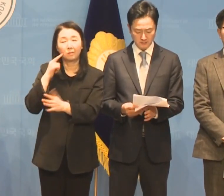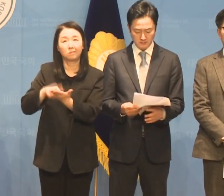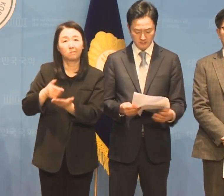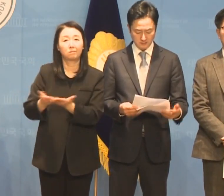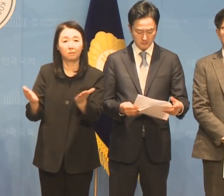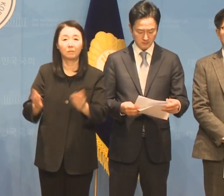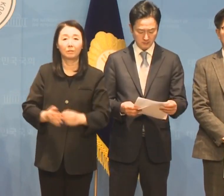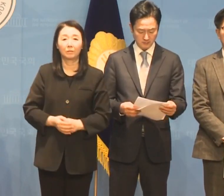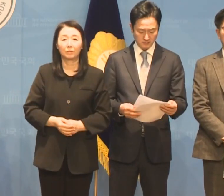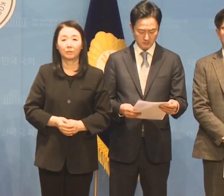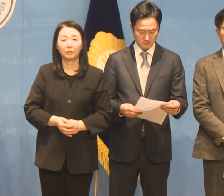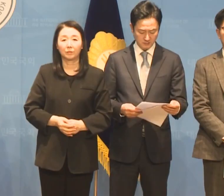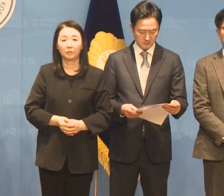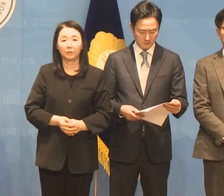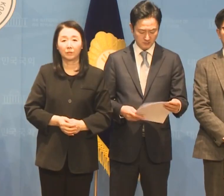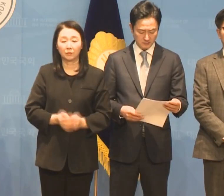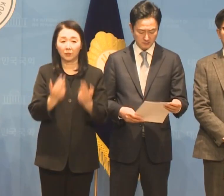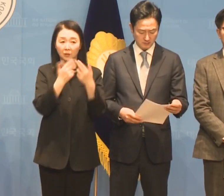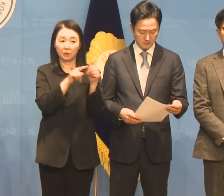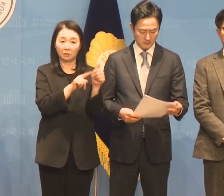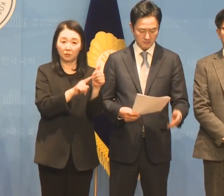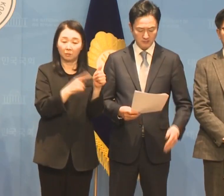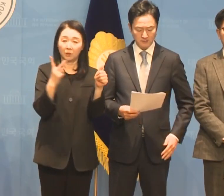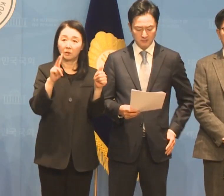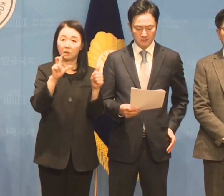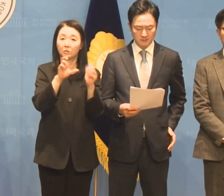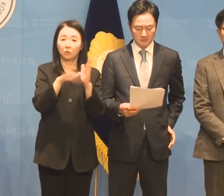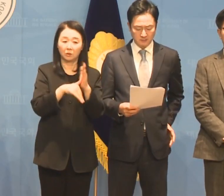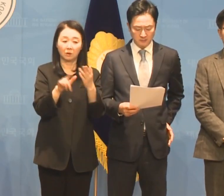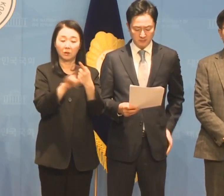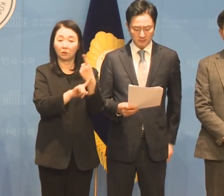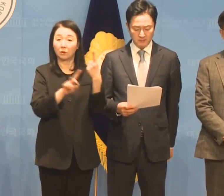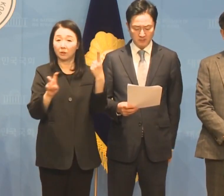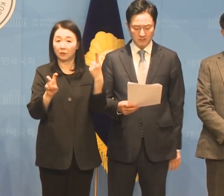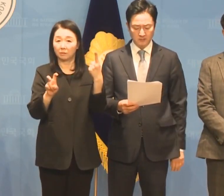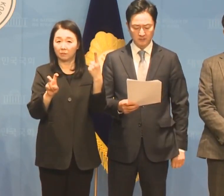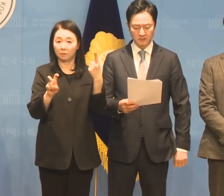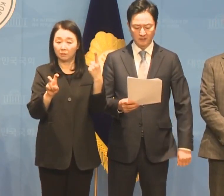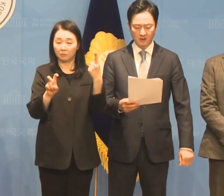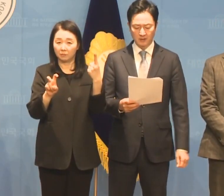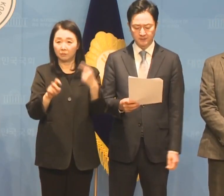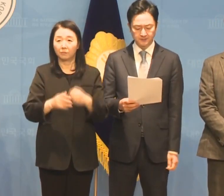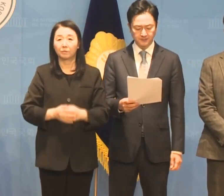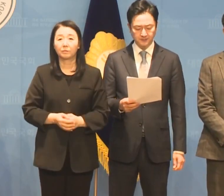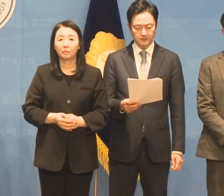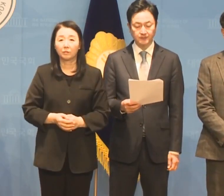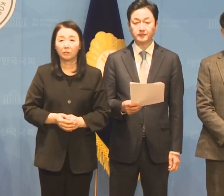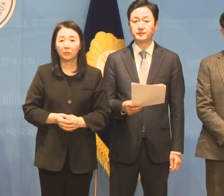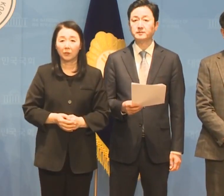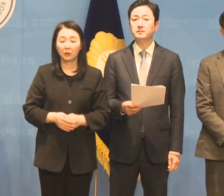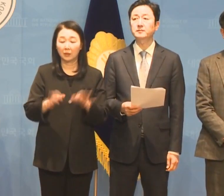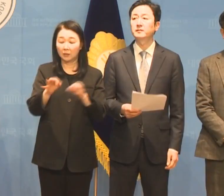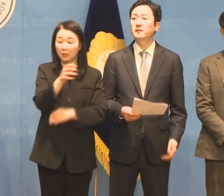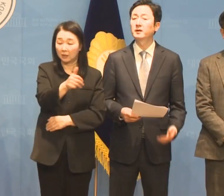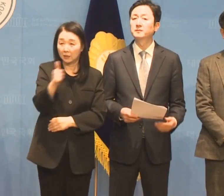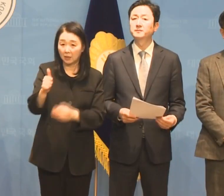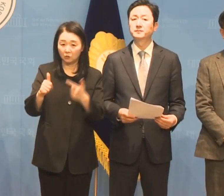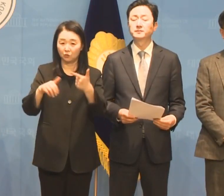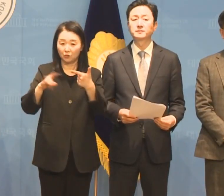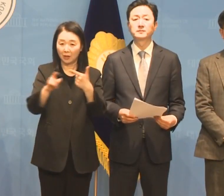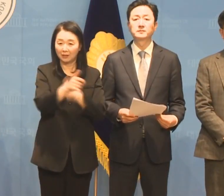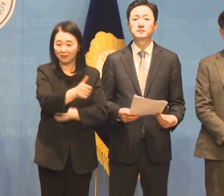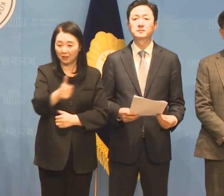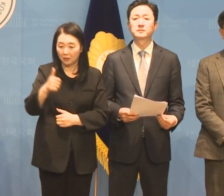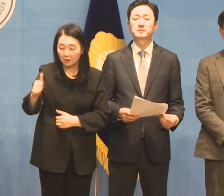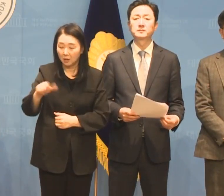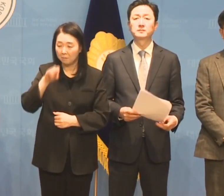유포하였습니다. 그렇지만 이재명 대표는 2025년 1월 20일 6대 시중 은행장과의 간담회 과정에서 그러한